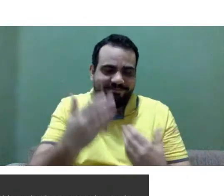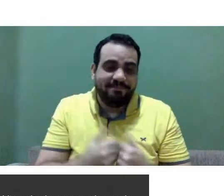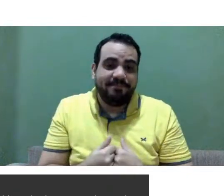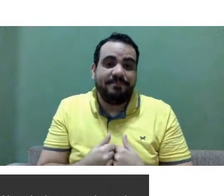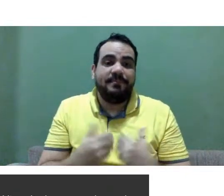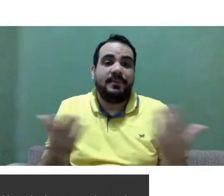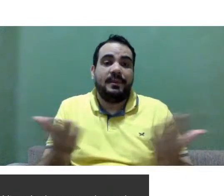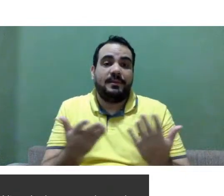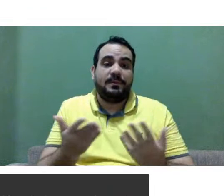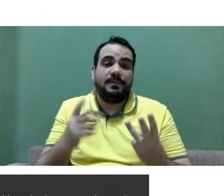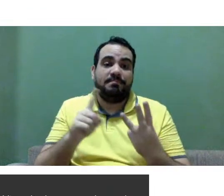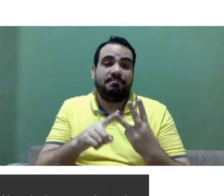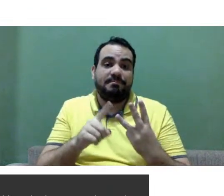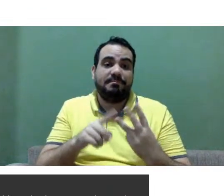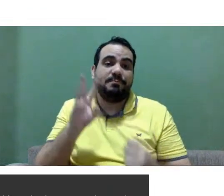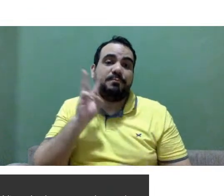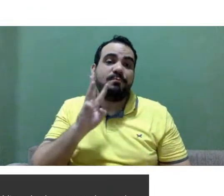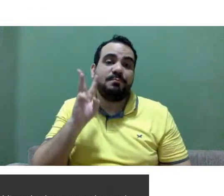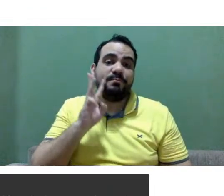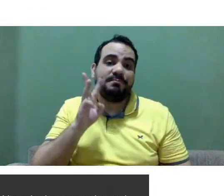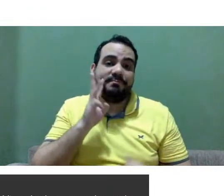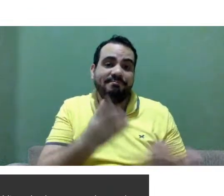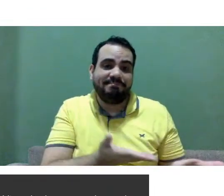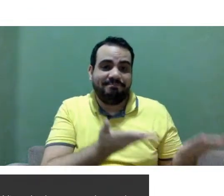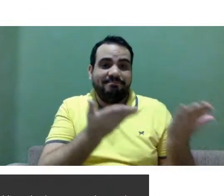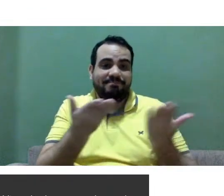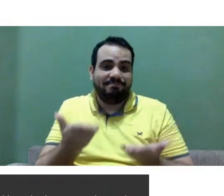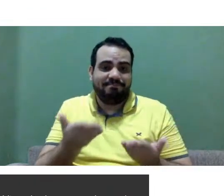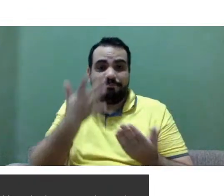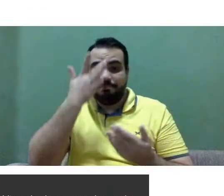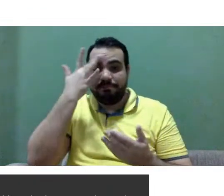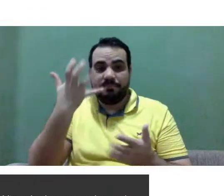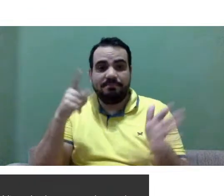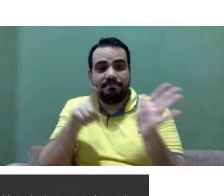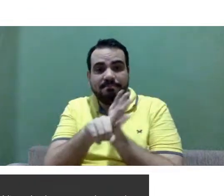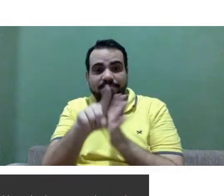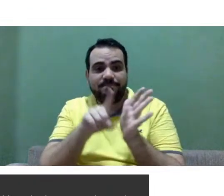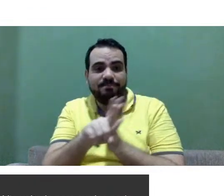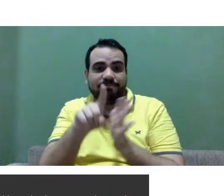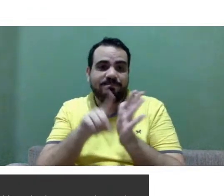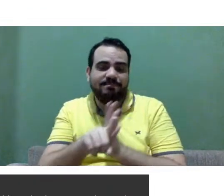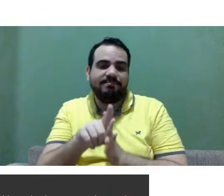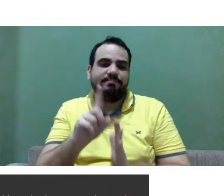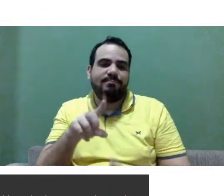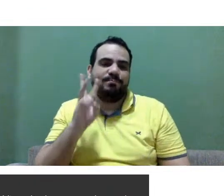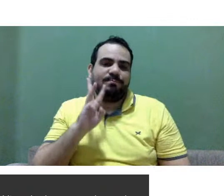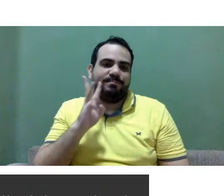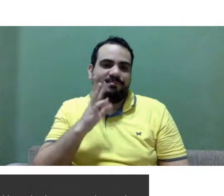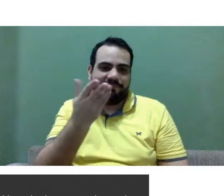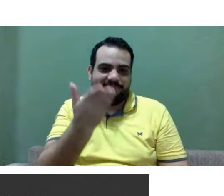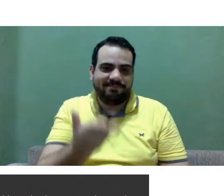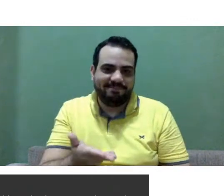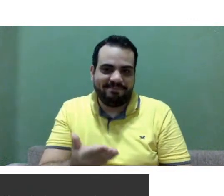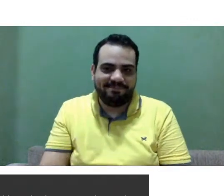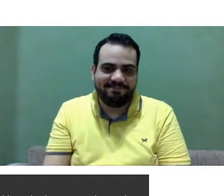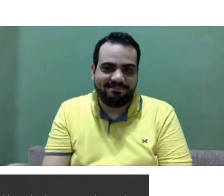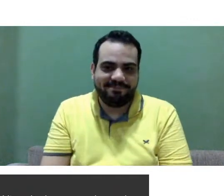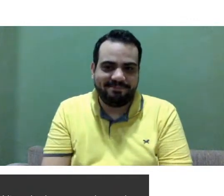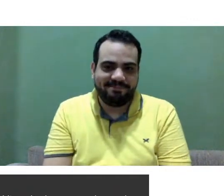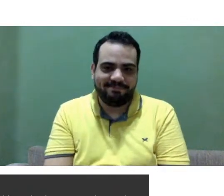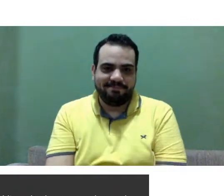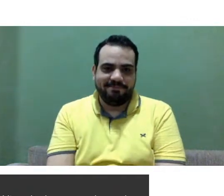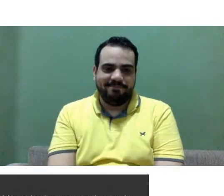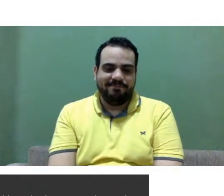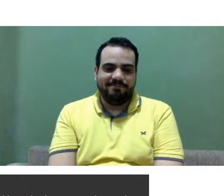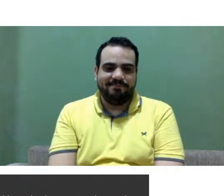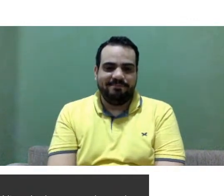e eu quero agradecer muito obrigado aí pela sua explanação agora eu quero convidar para compor o painel responder